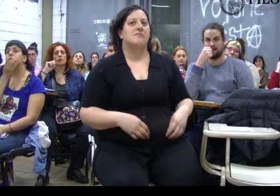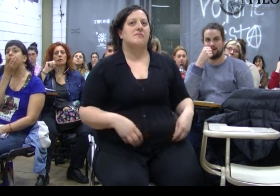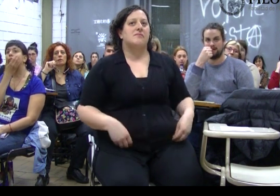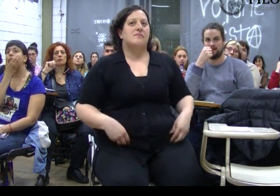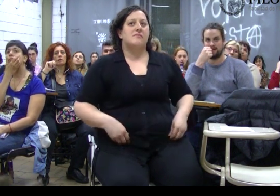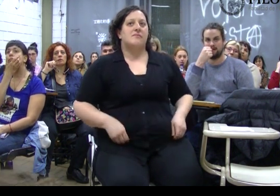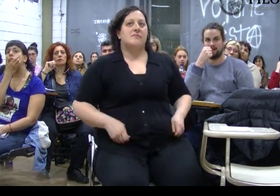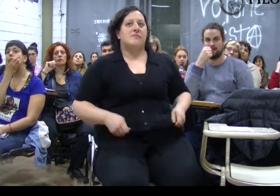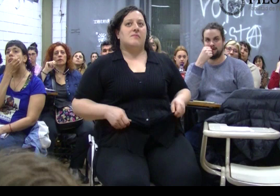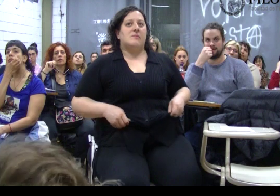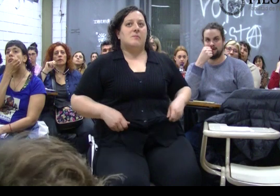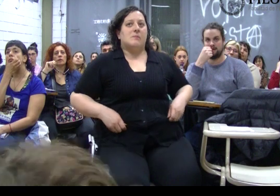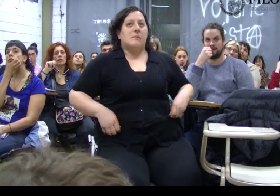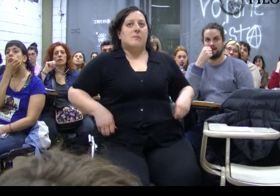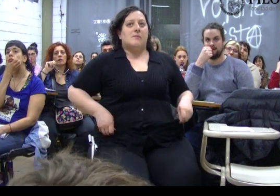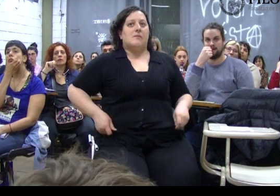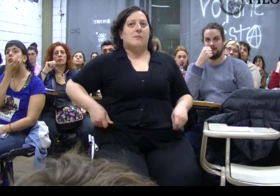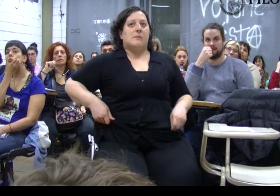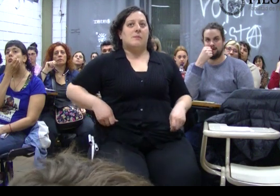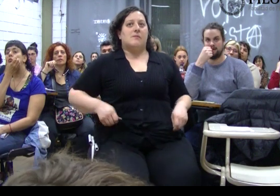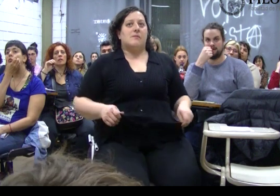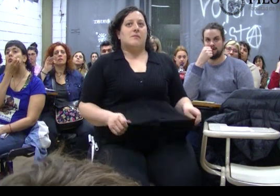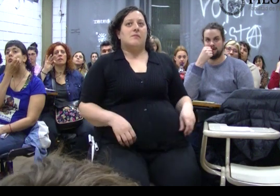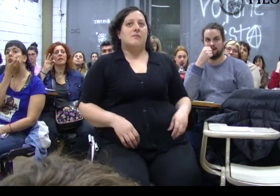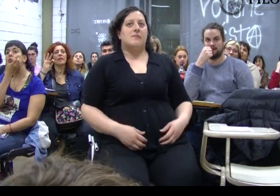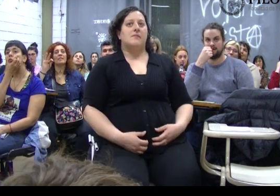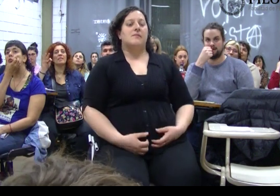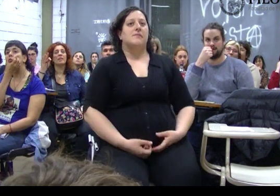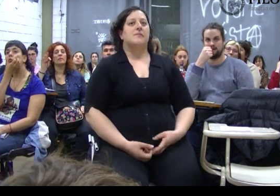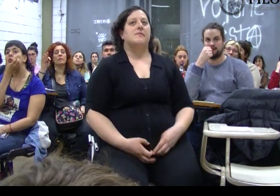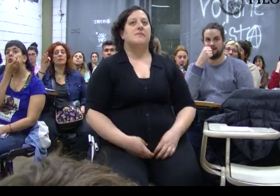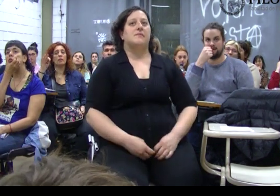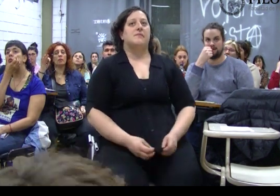¿No hay unos cables acá de HDMI igual? Si vamos a hacer aprovechando que no tiene sonido,